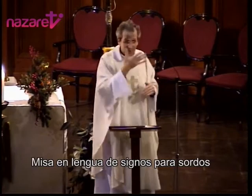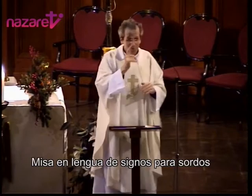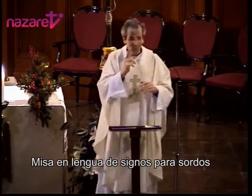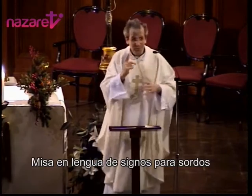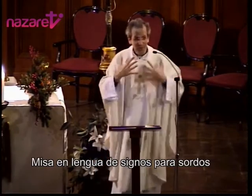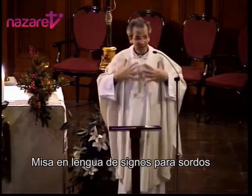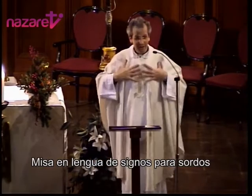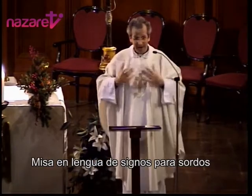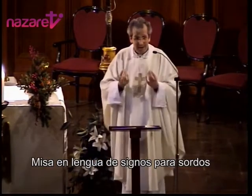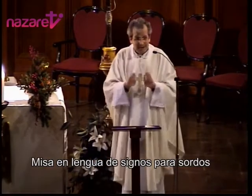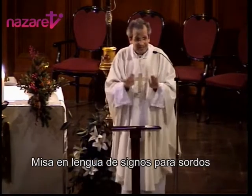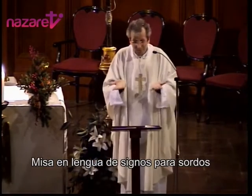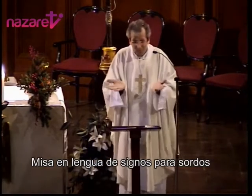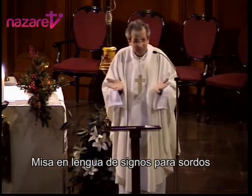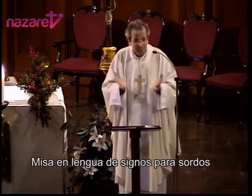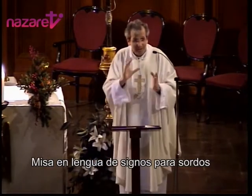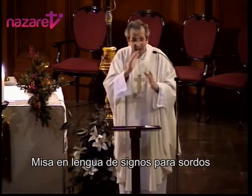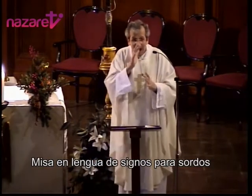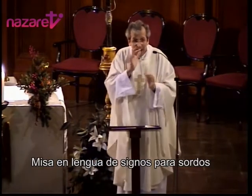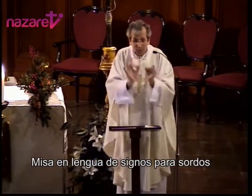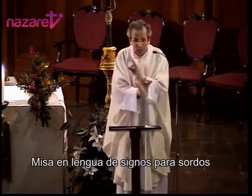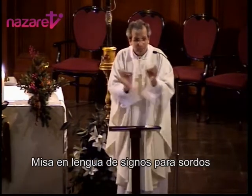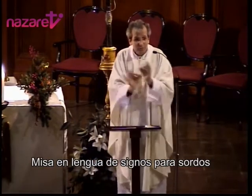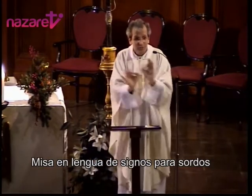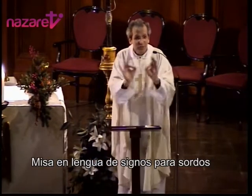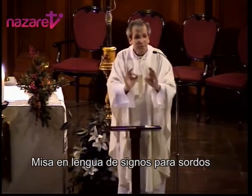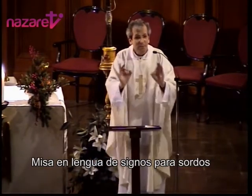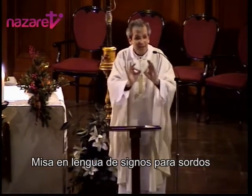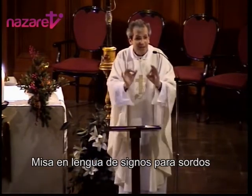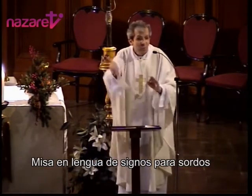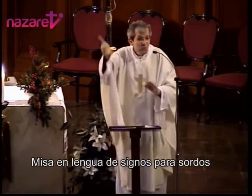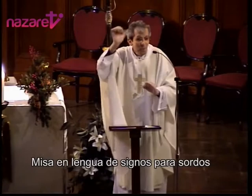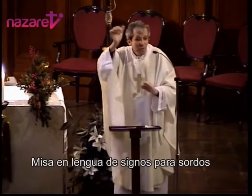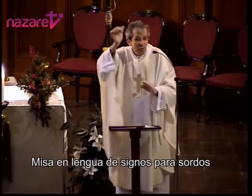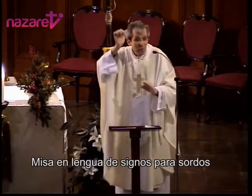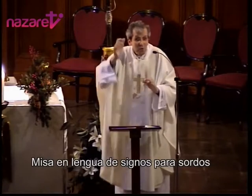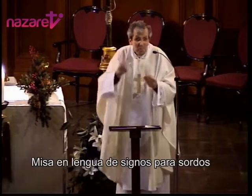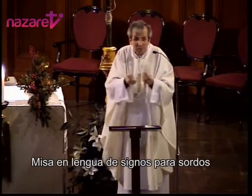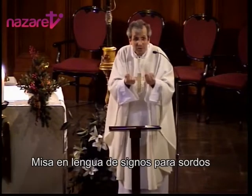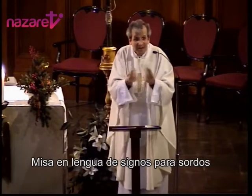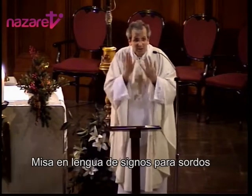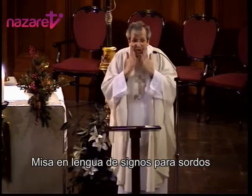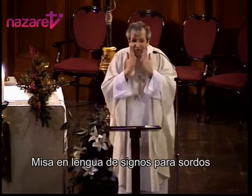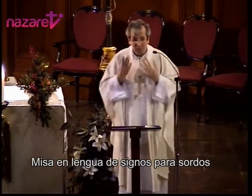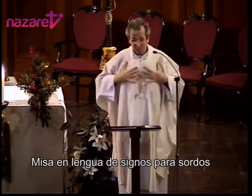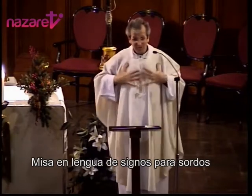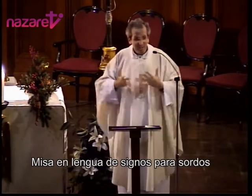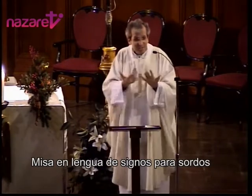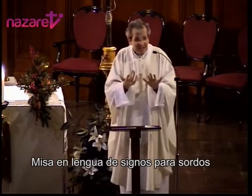puede uno lavarse, no puede, porque el agua no la podemos sustituir por nada, como mucho por colonia, pero no nos podemos limpiar,